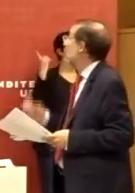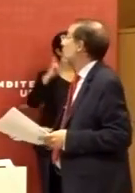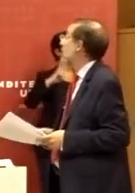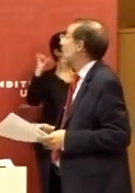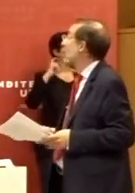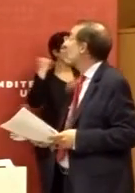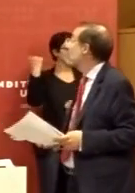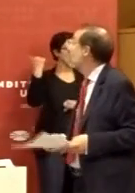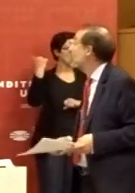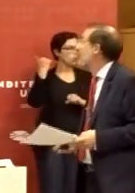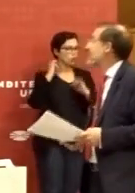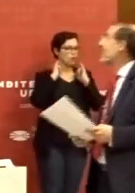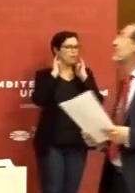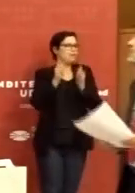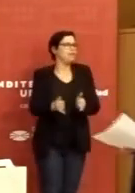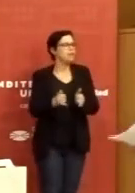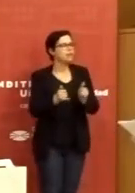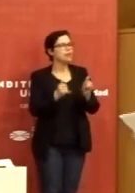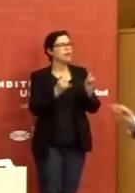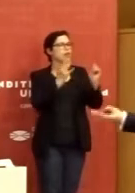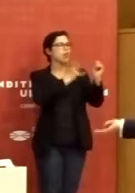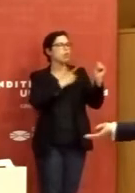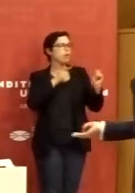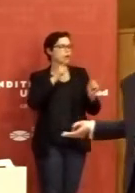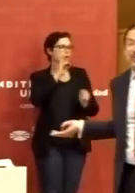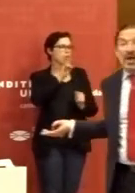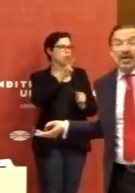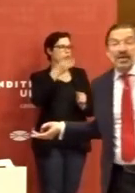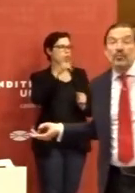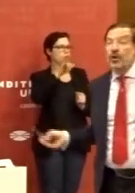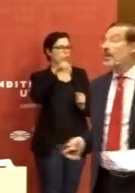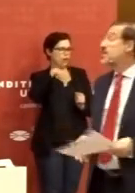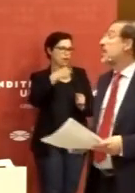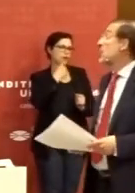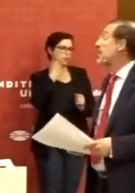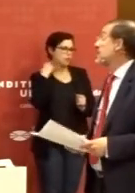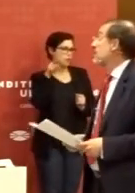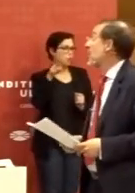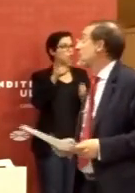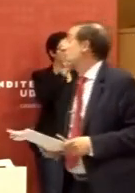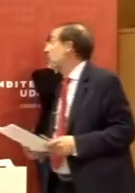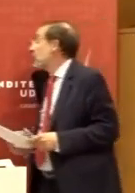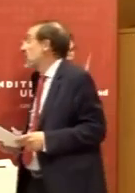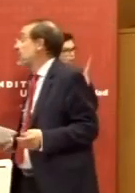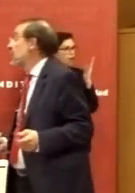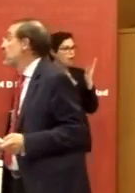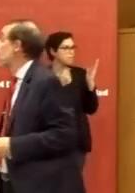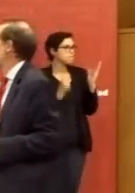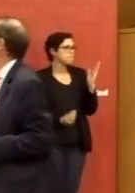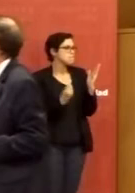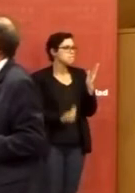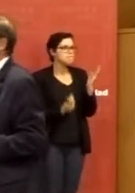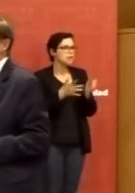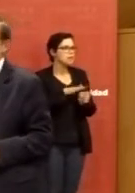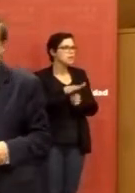de nuestra llegada a Dublín el año pasado, ¿no? Otro de las ventajas de un programa de esta naturaleza es que pone a disposición de las personas